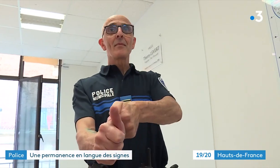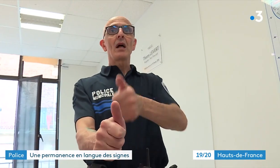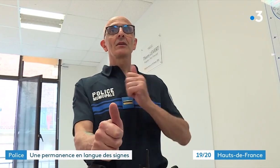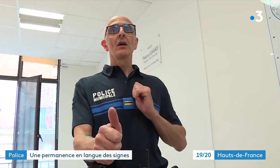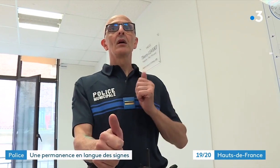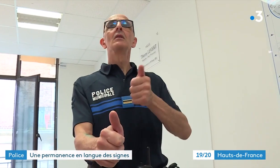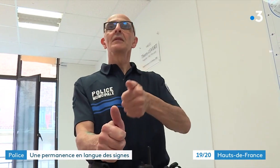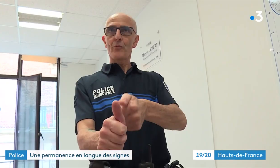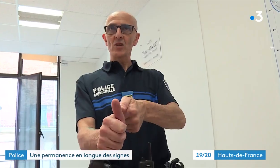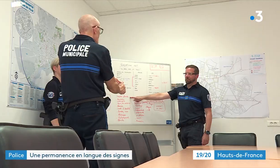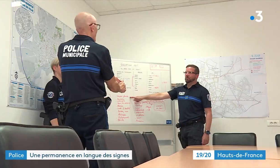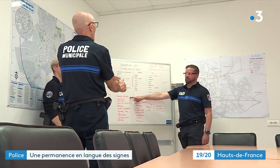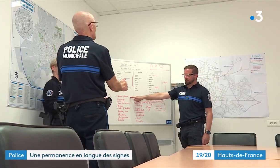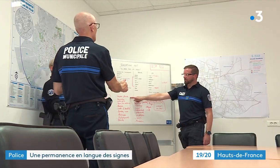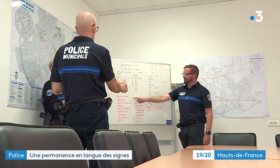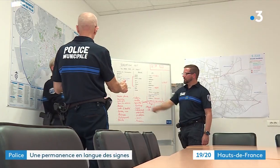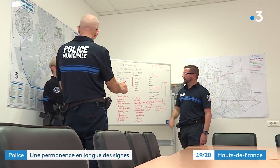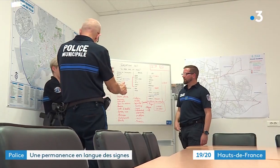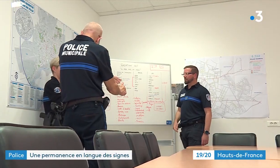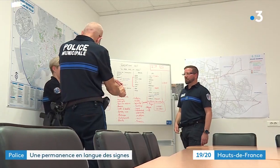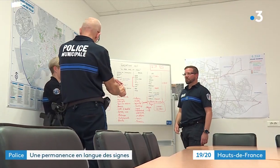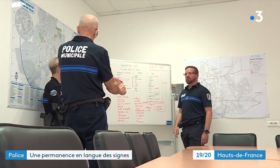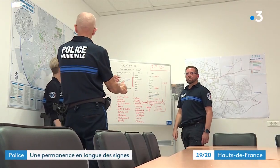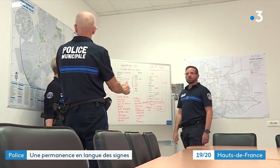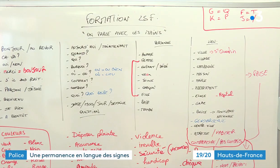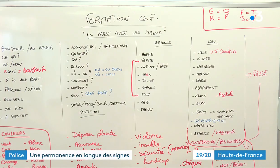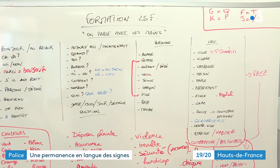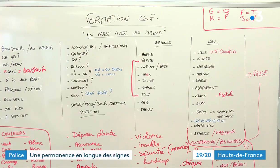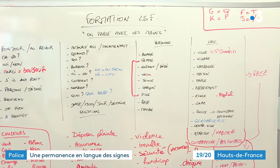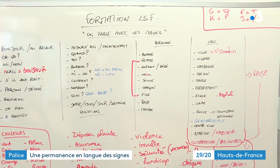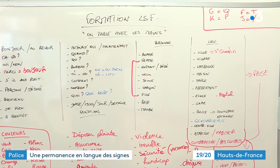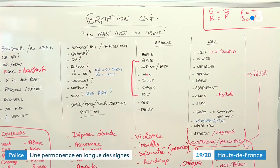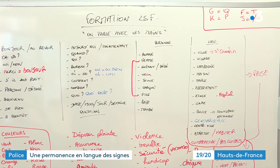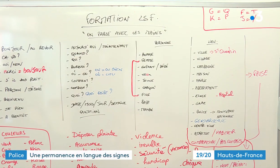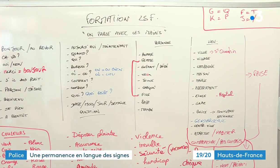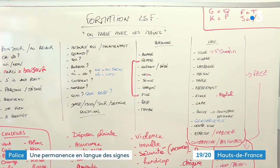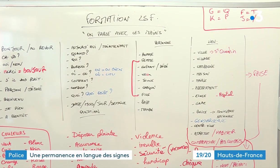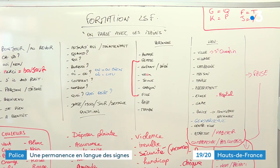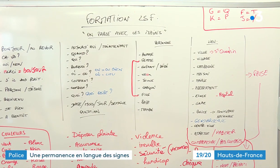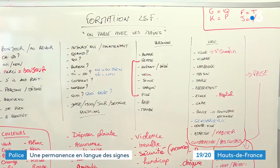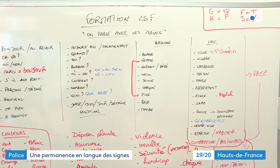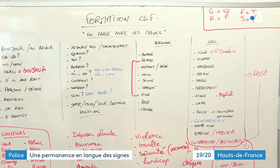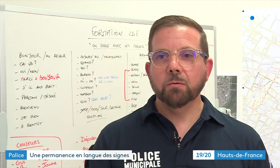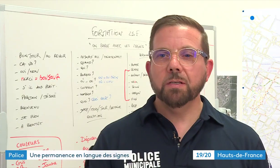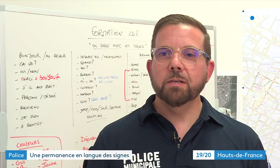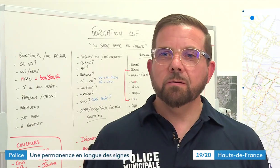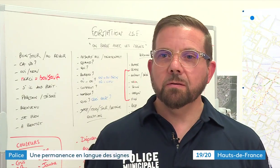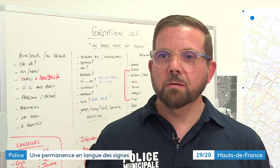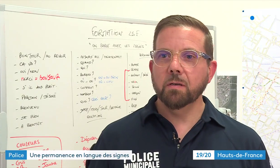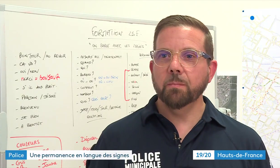leur CPF, c'est naturellement qu'ils font entrer la pratique dans leur métier et qu'ils partagent leur savoir avec leurs collègues. On s'est dit, les